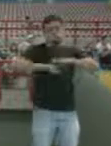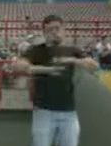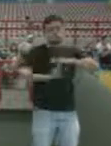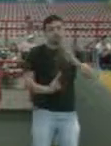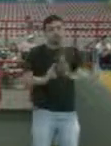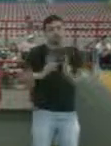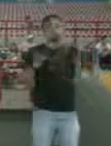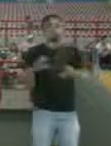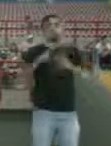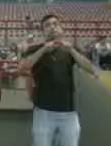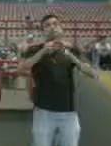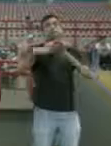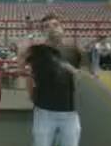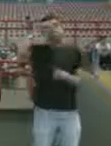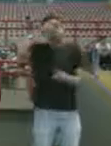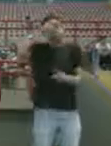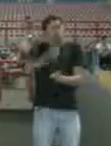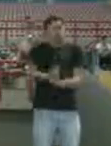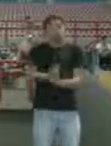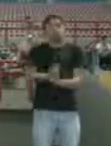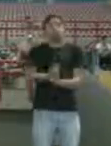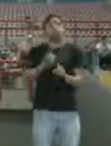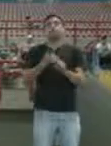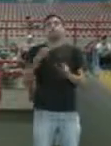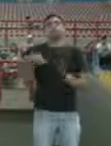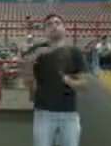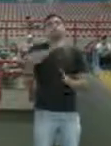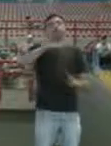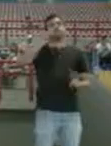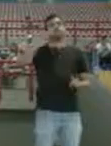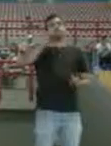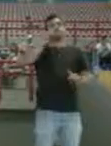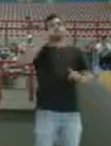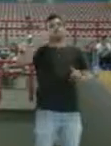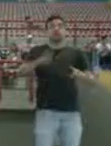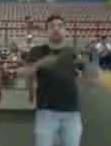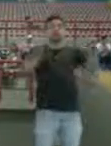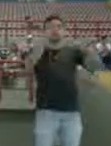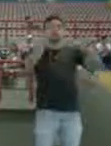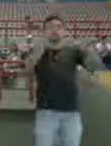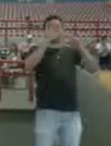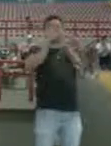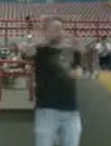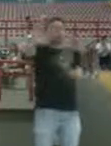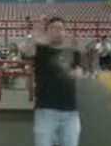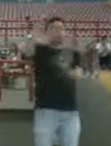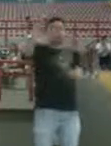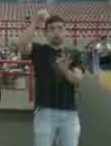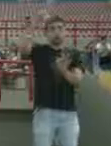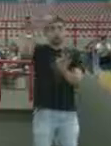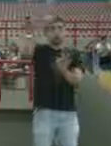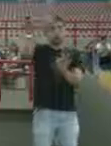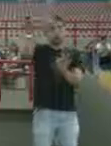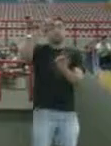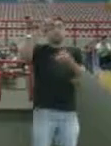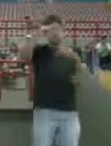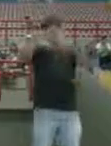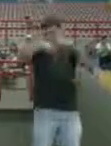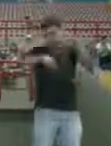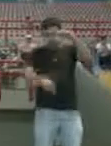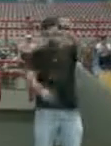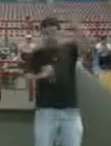de hoje. Só que a dificuldade era chegar até lá. Porque nós saímos de uma perfuração de 2 quilômetros com uma perfuração superior